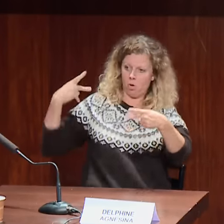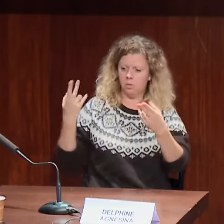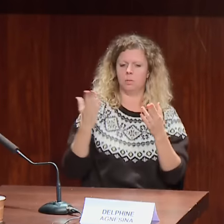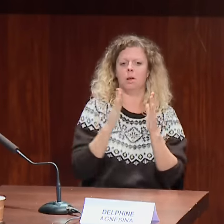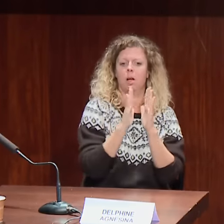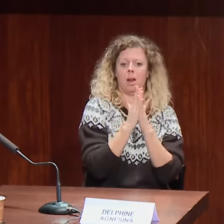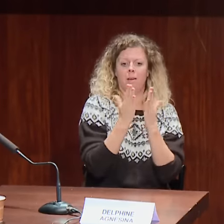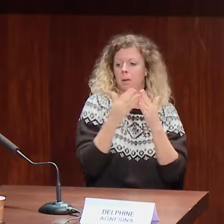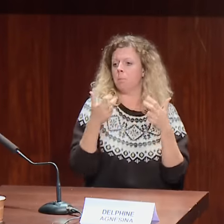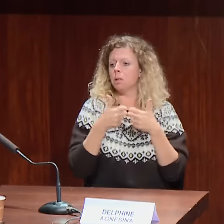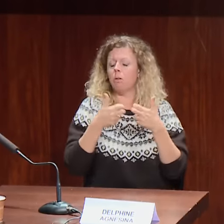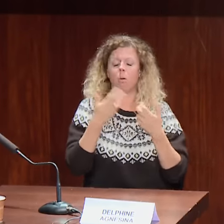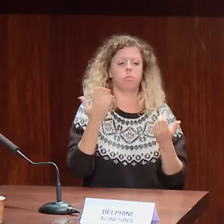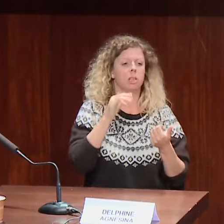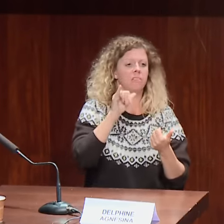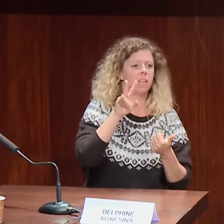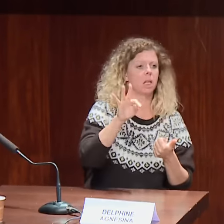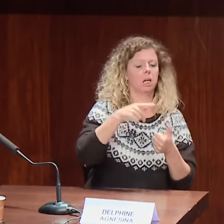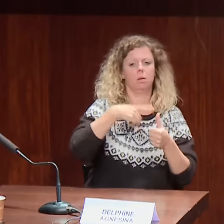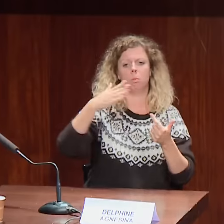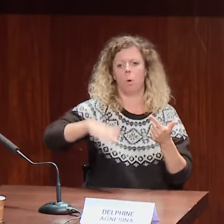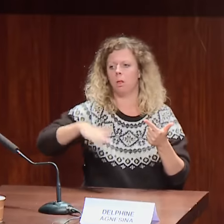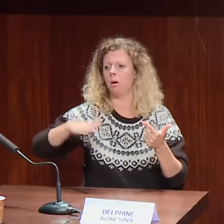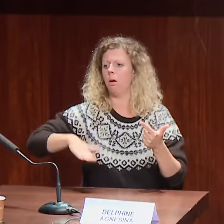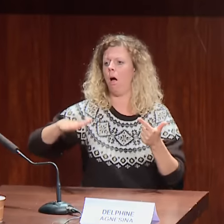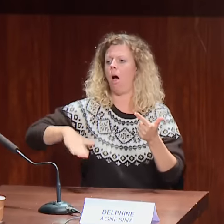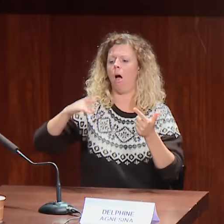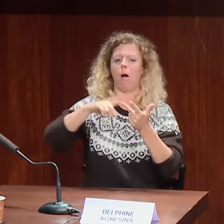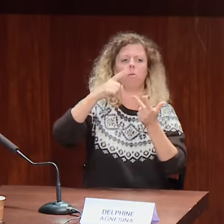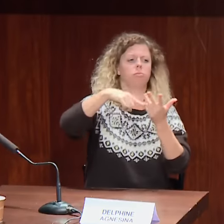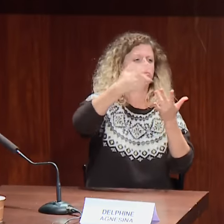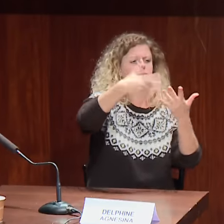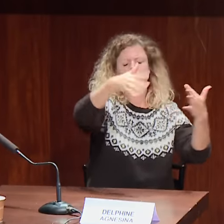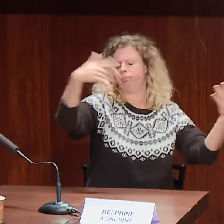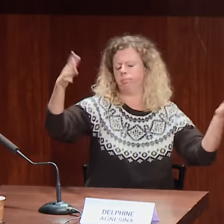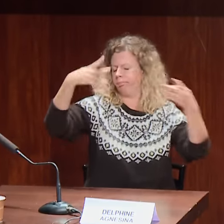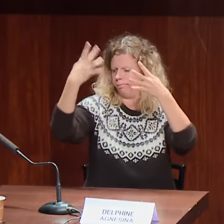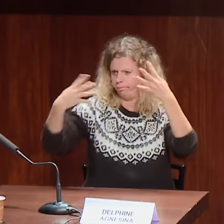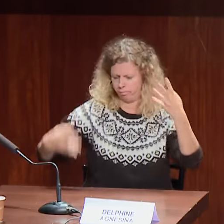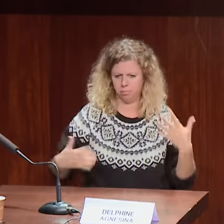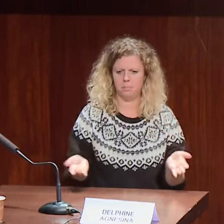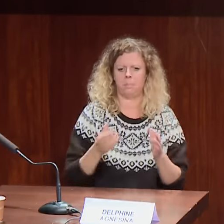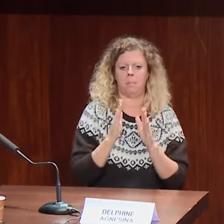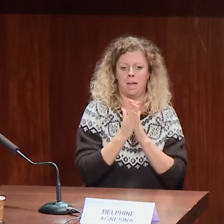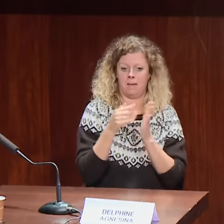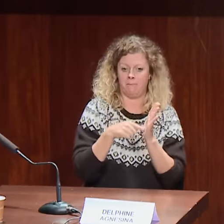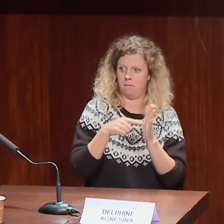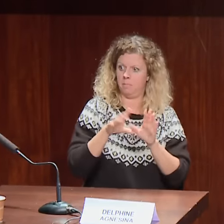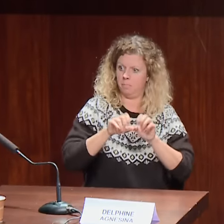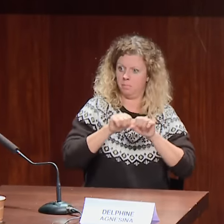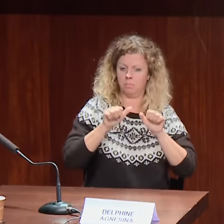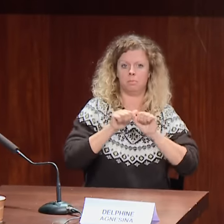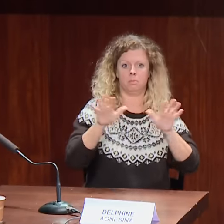Enfin, les livres sur les sourds ont été créés par des éditeurs sourds. Bon, alors, il y a IVT, Monica Companis, voilà.